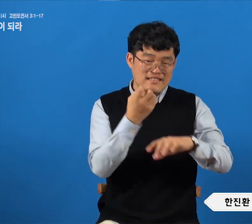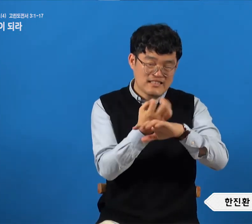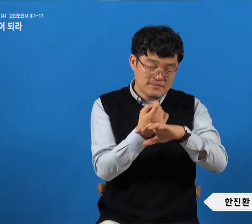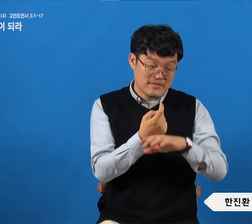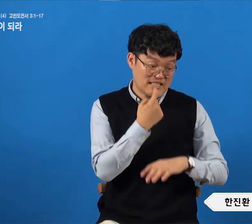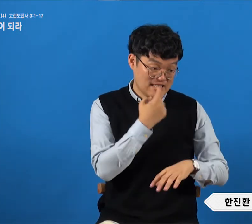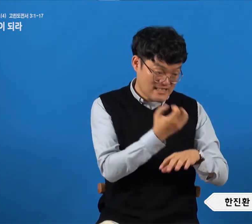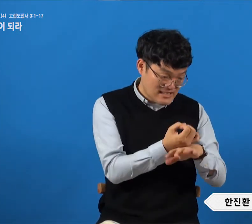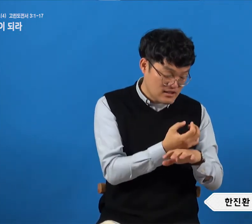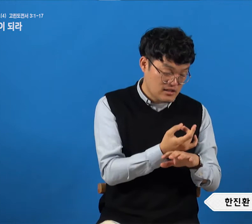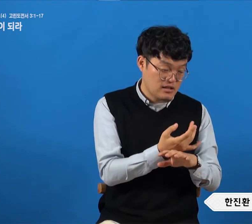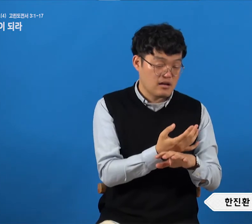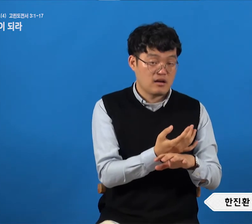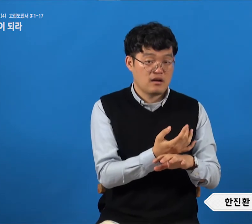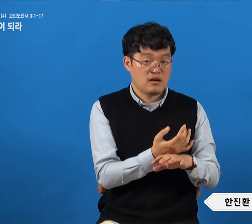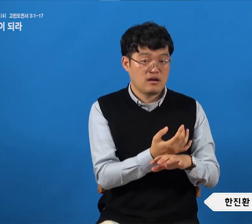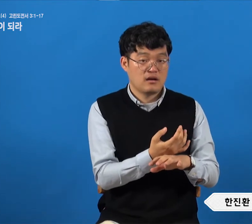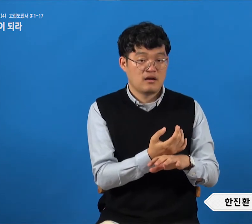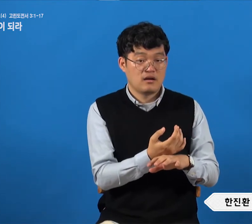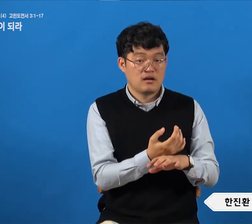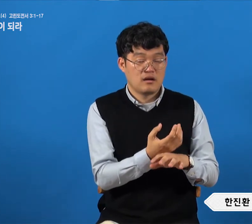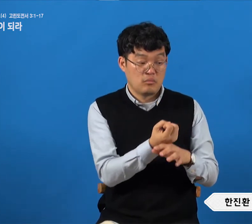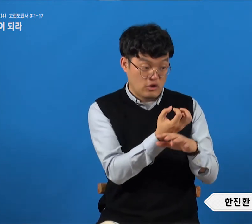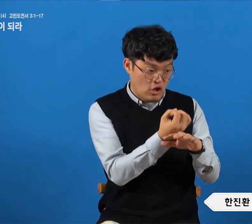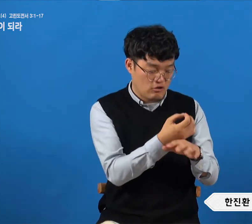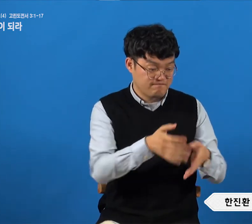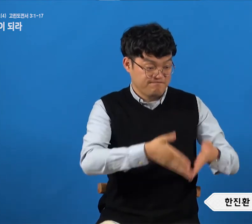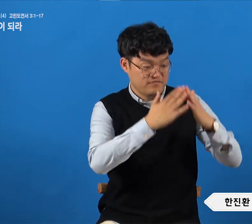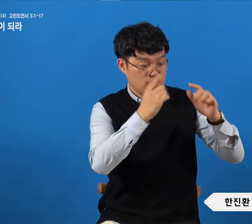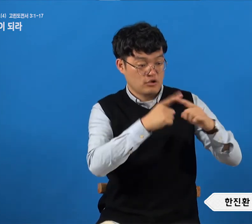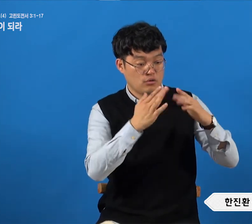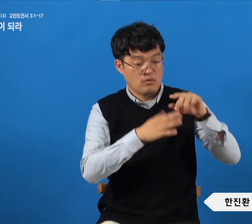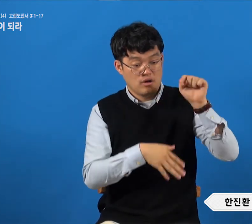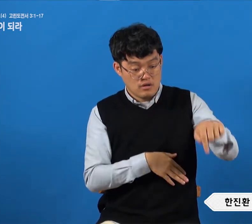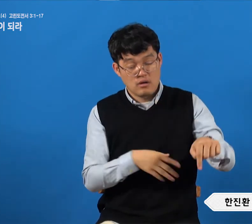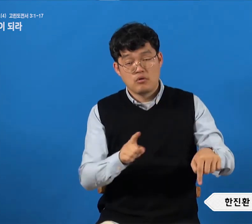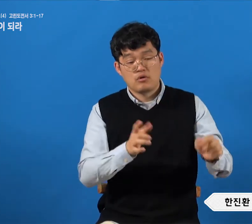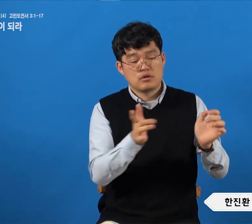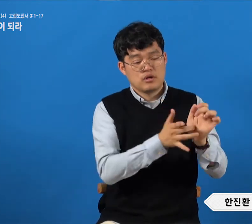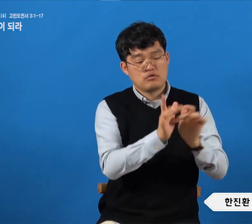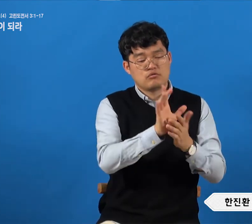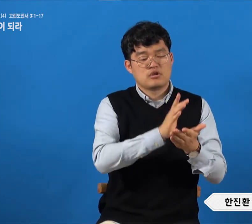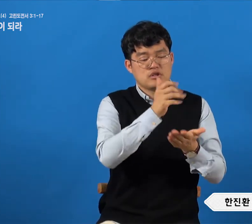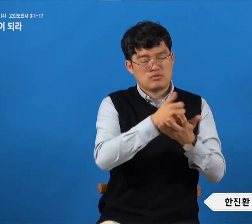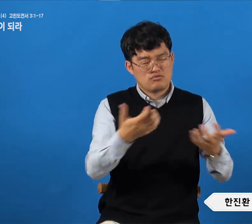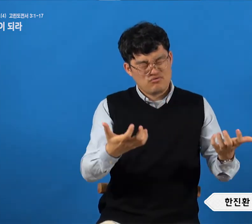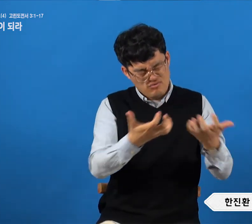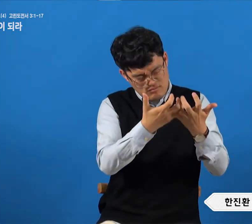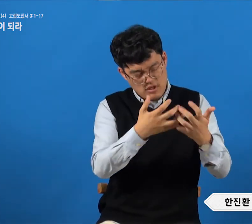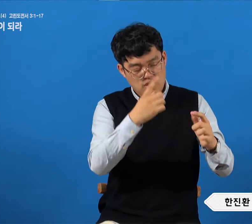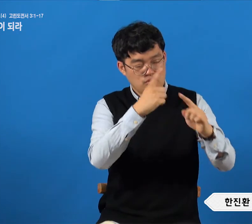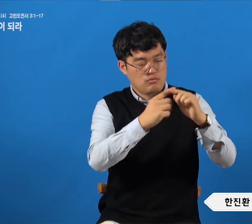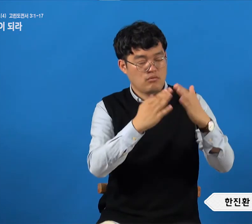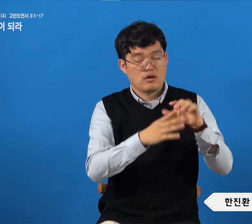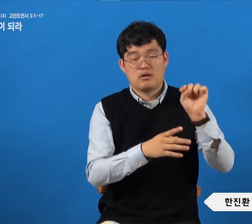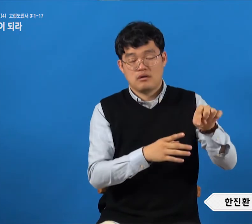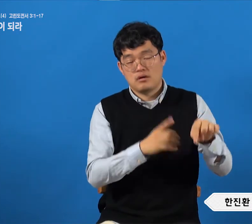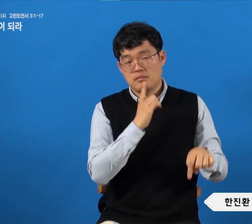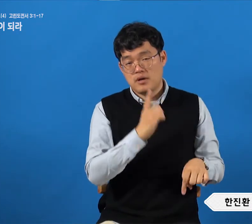금이나 은이나 보석으로 세우는 교회, 그건 한마디로 예수 그리스도로 충만한 교회를